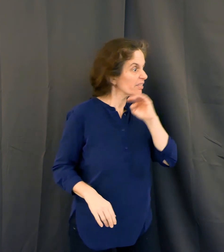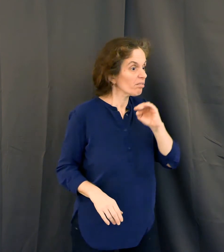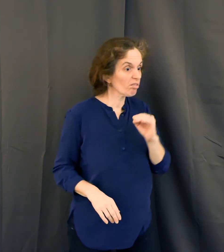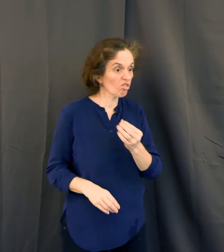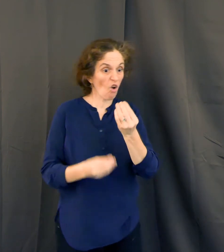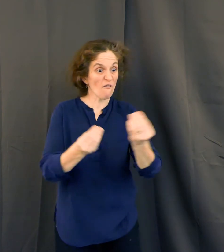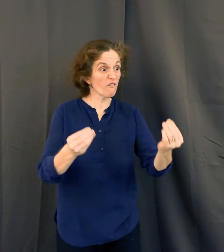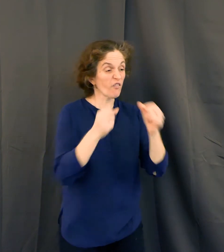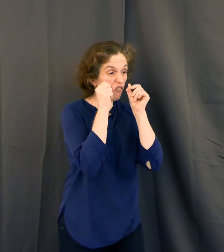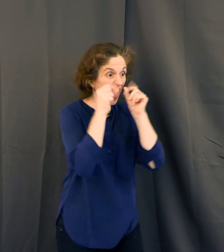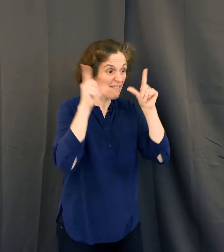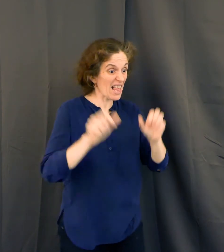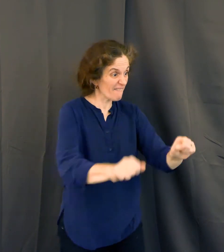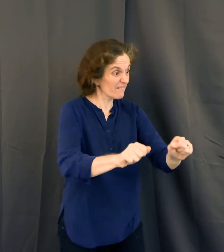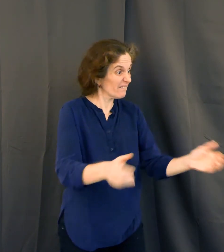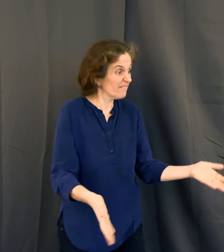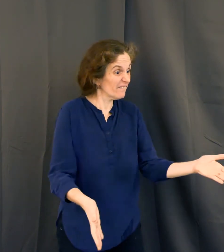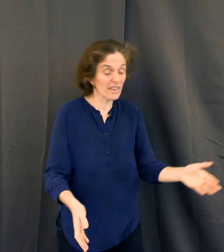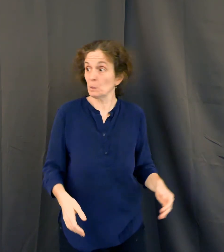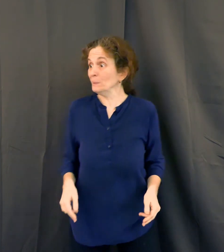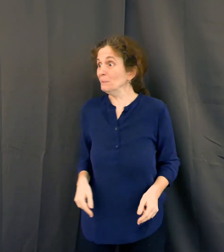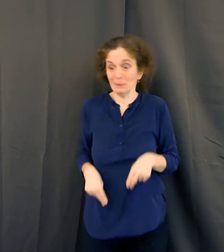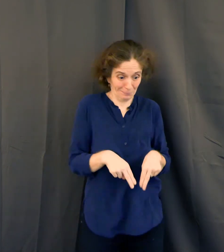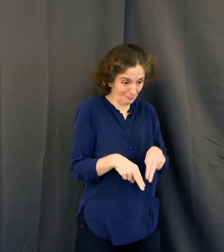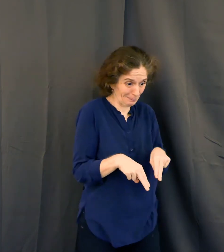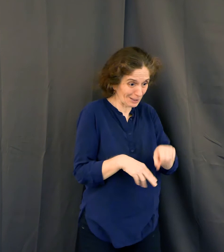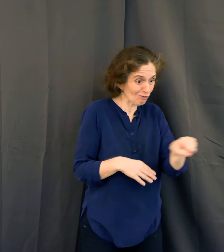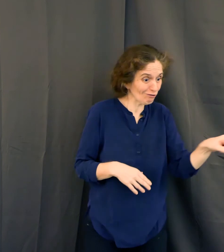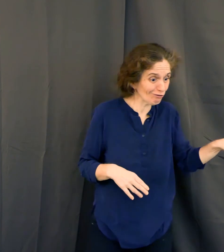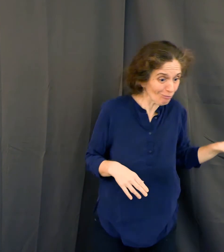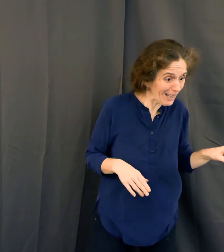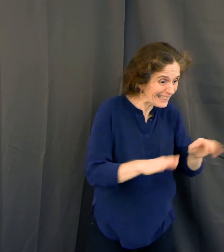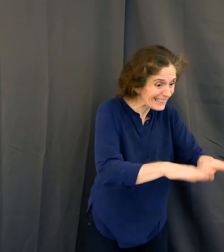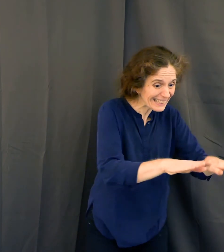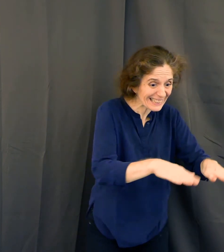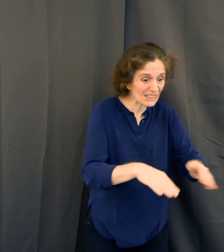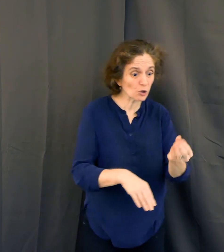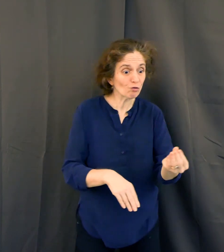Vite, va chercher les enfants, faut les réveiller. Oui. Les enfants,